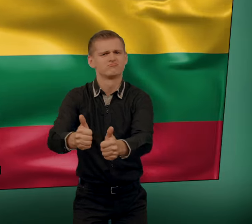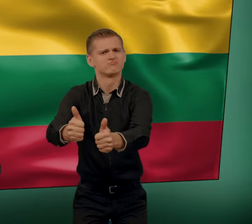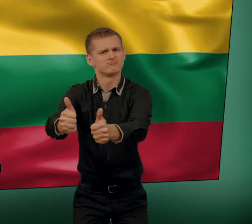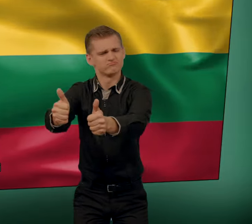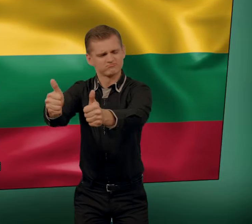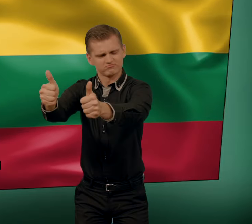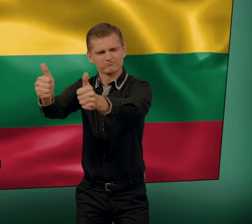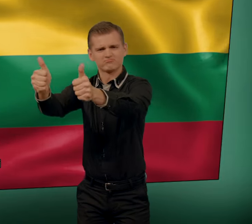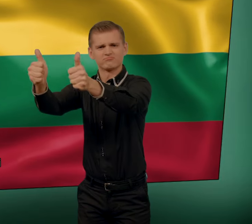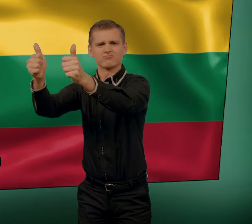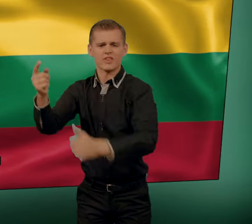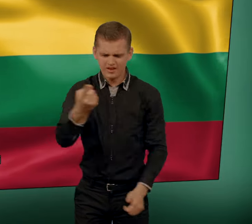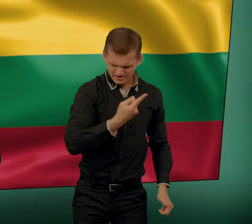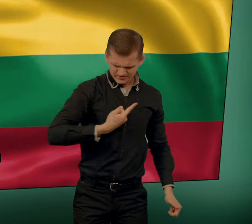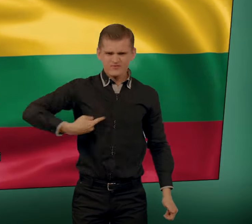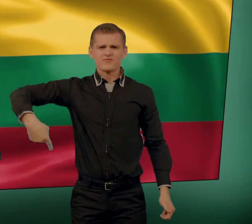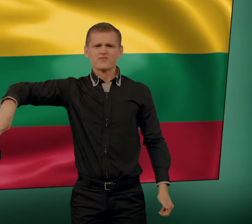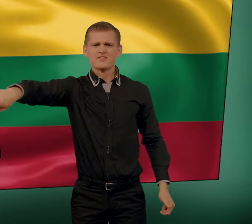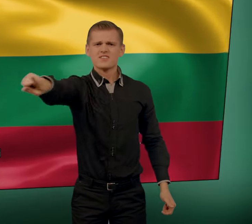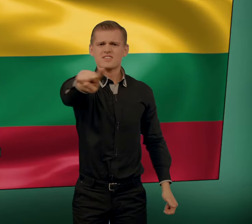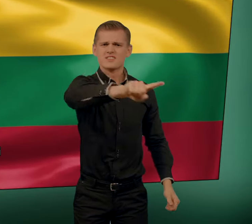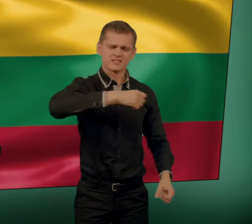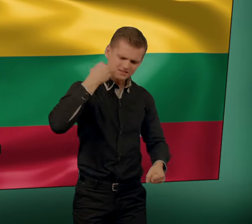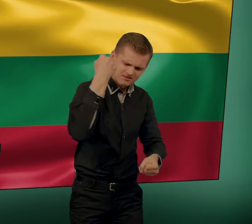vyrių žemrę Lietuvą